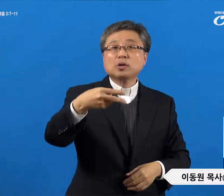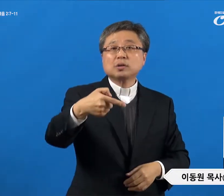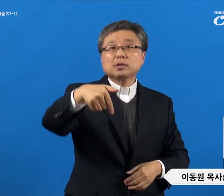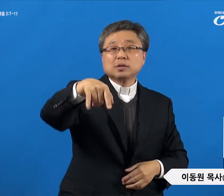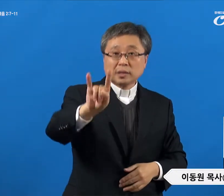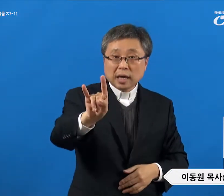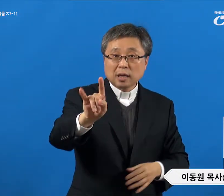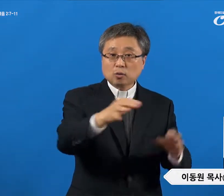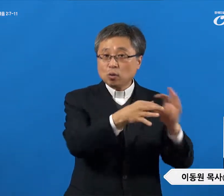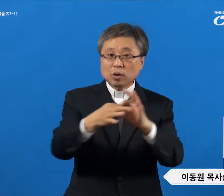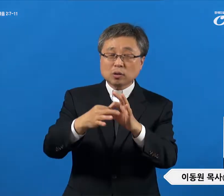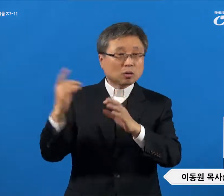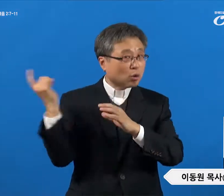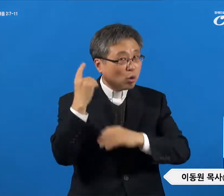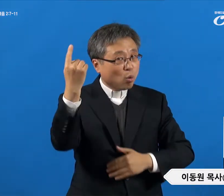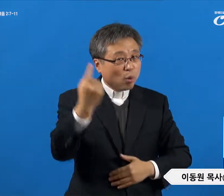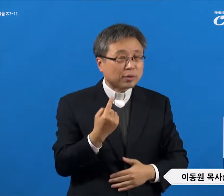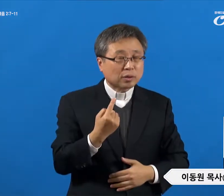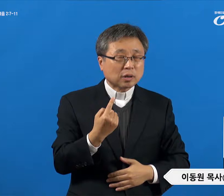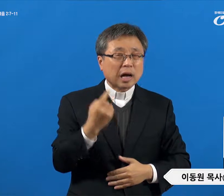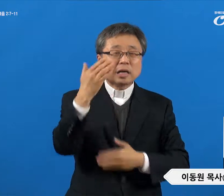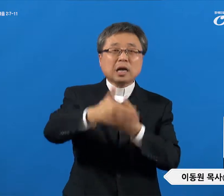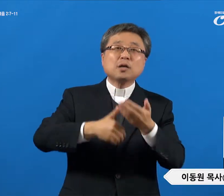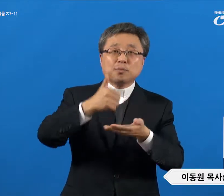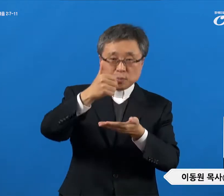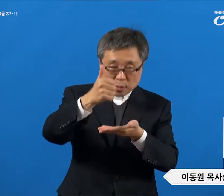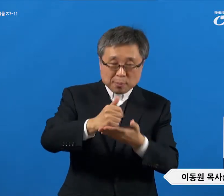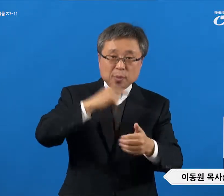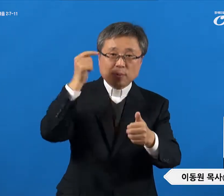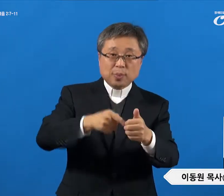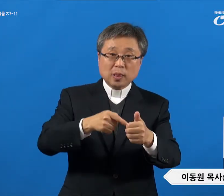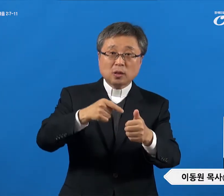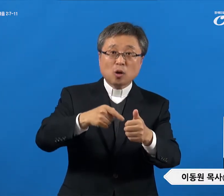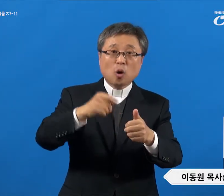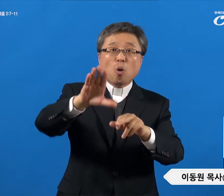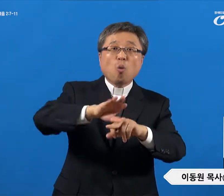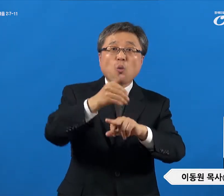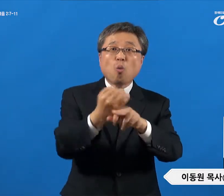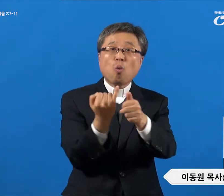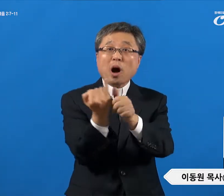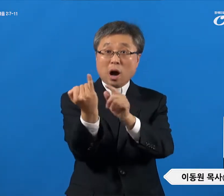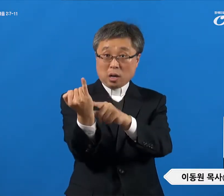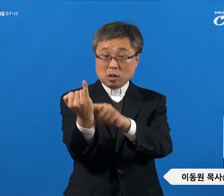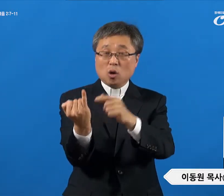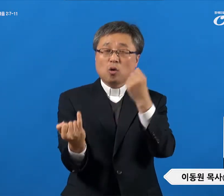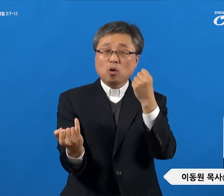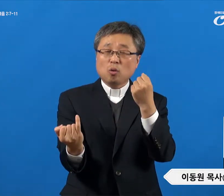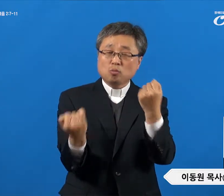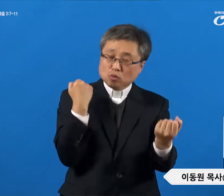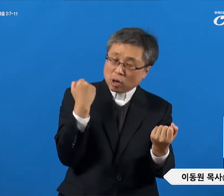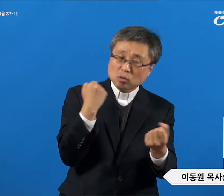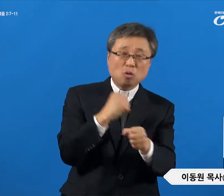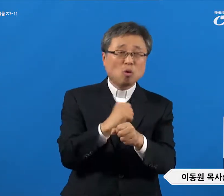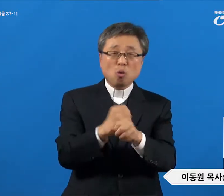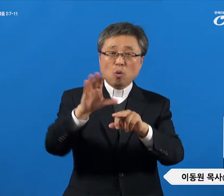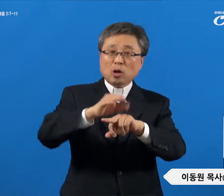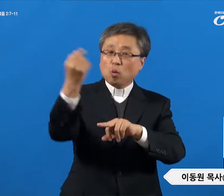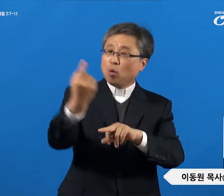하나님의 명령. 네가 왕 앞에 나아가라. 그 당시 아무리 왕비래도 왕이 오라고 그러지 않는데 마음대로 못 가요. 법을